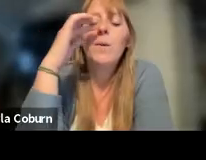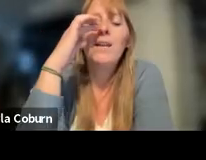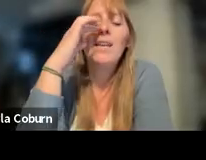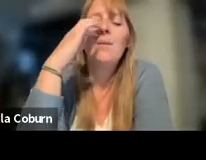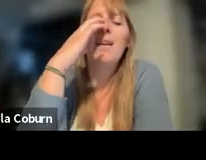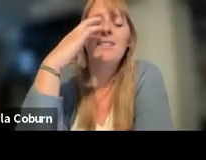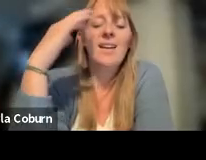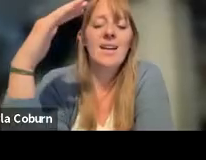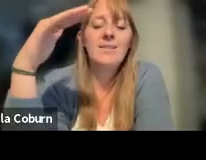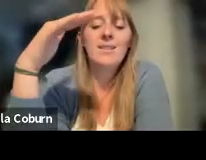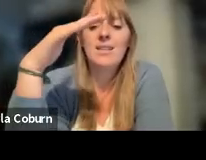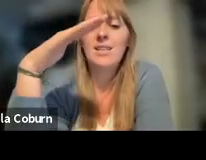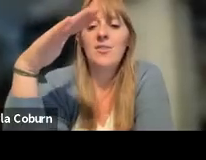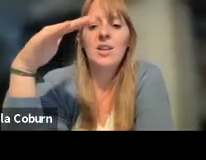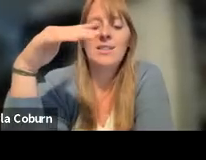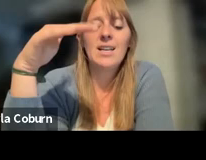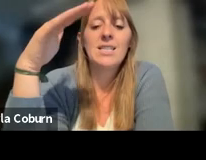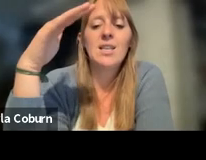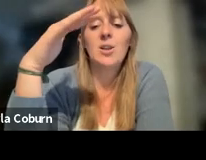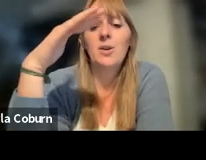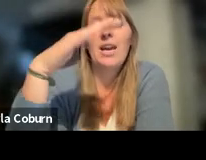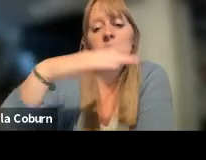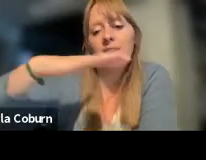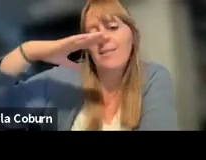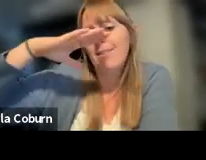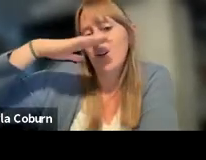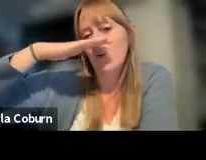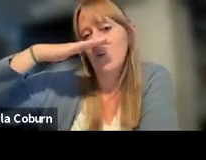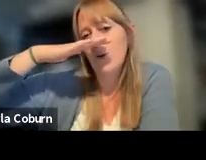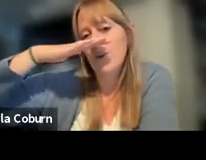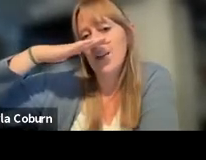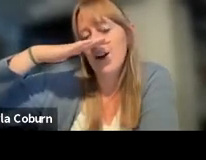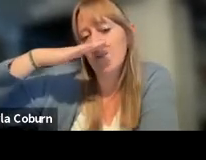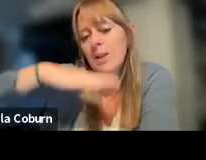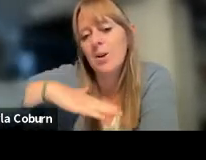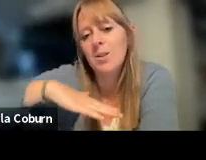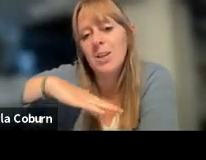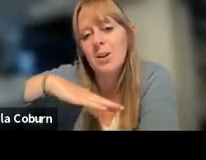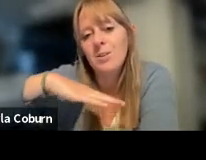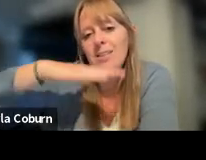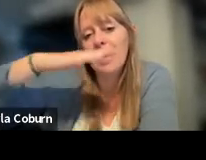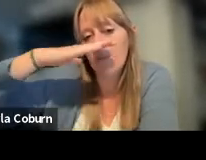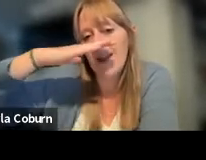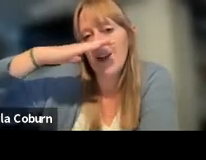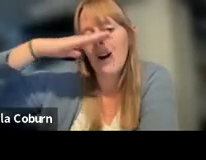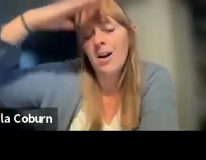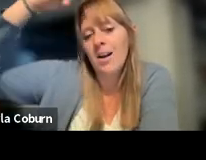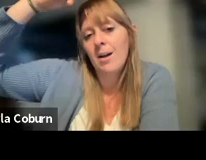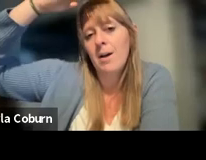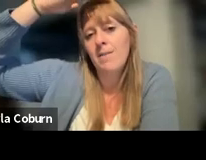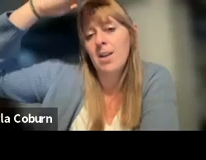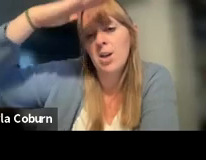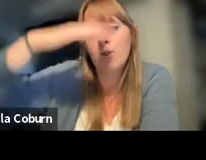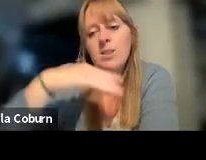For women and men's signs, the difference is the location. Women are below the nose and men